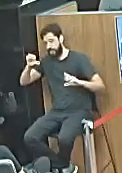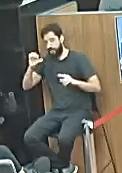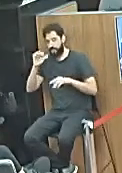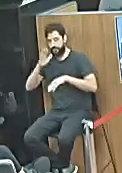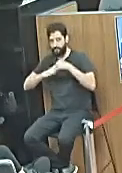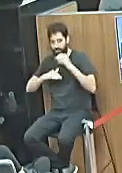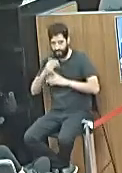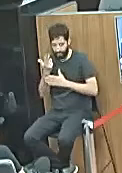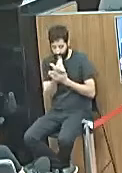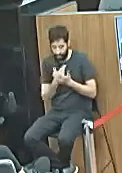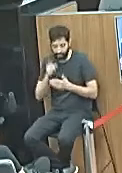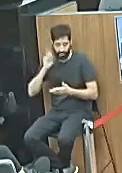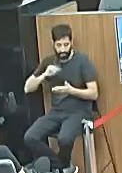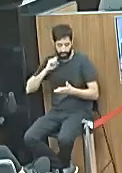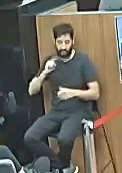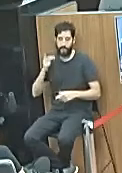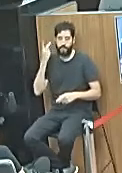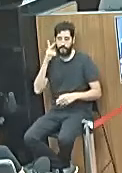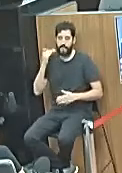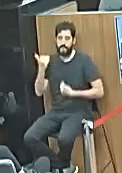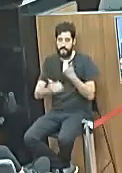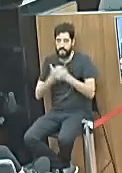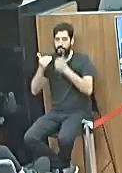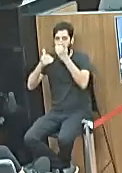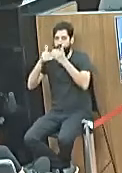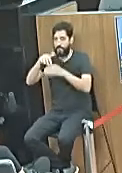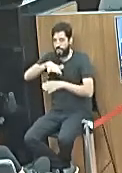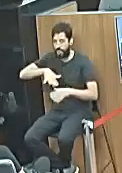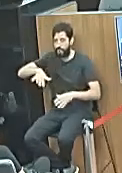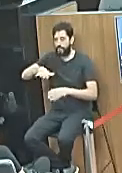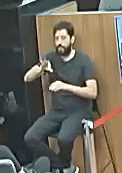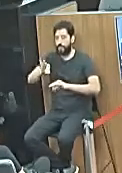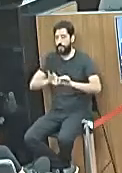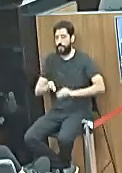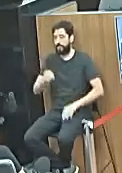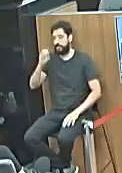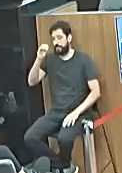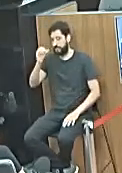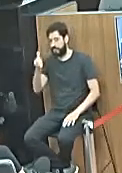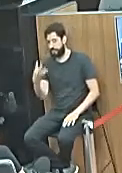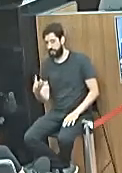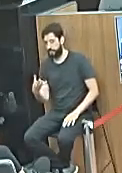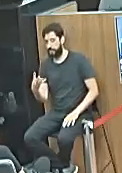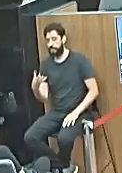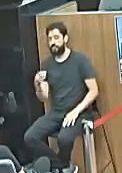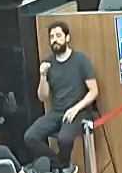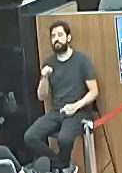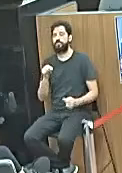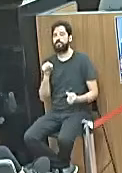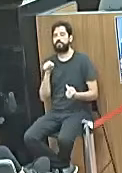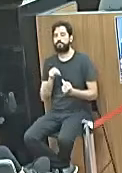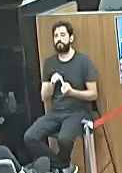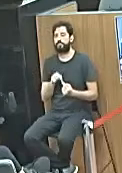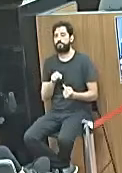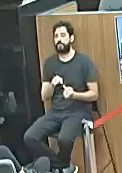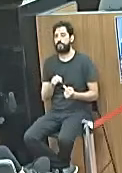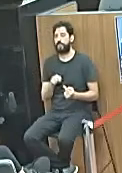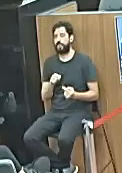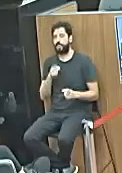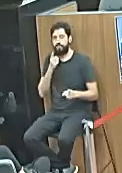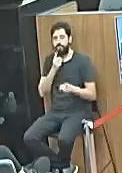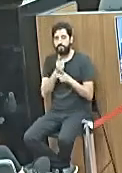mineiro para o desenvolvimento regional do programa 0 64 com vista à identificação